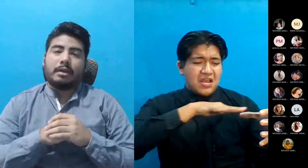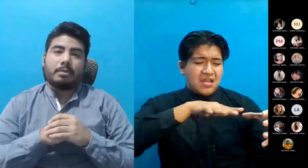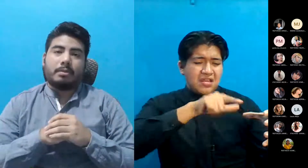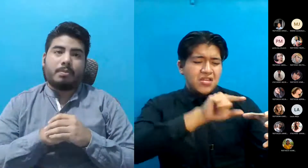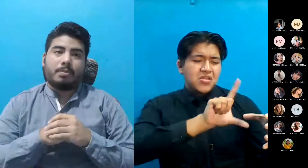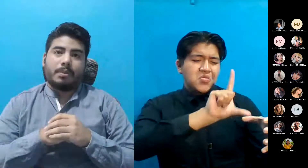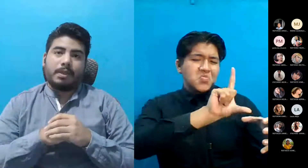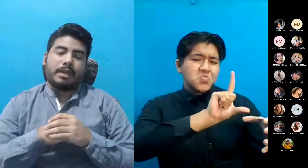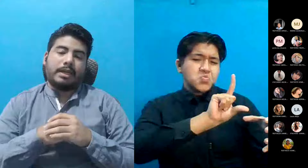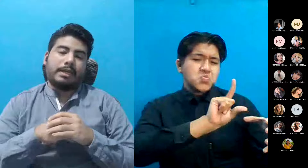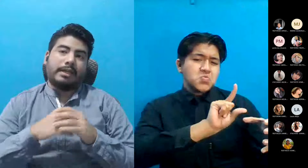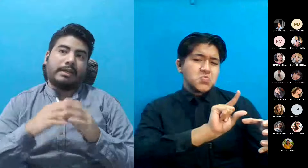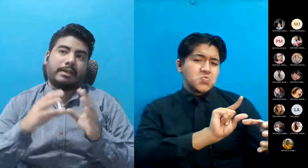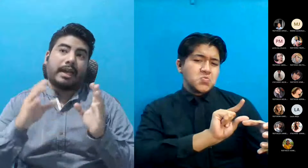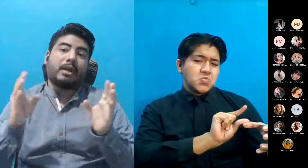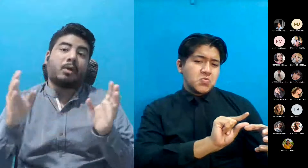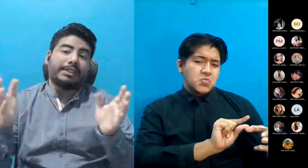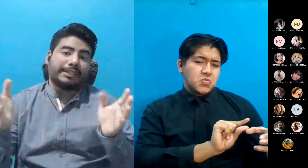minoritario,